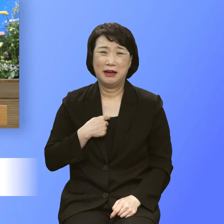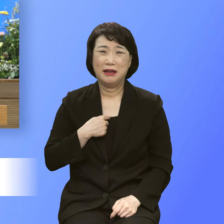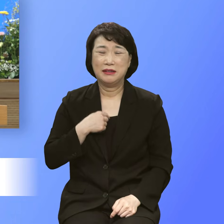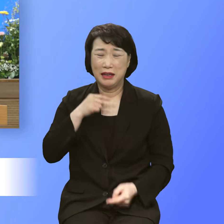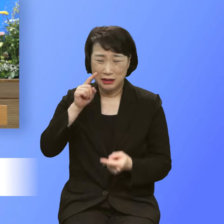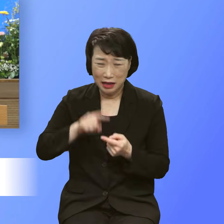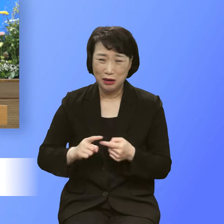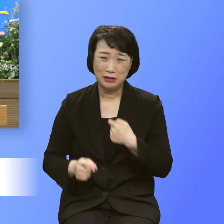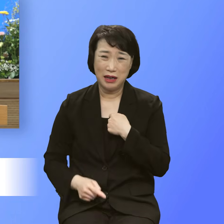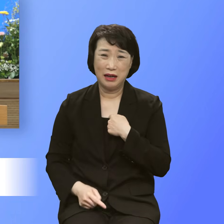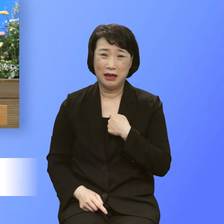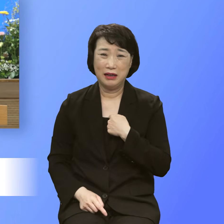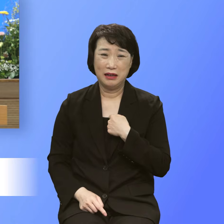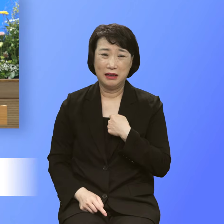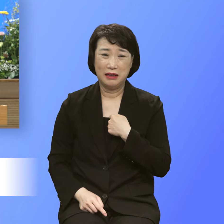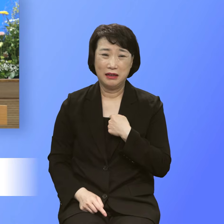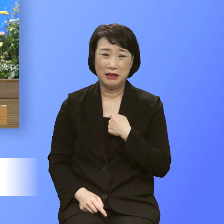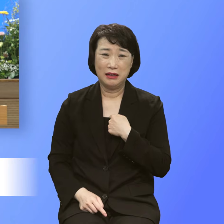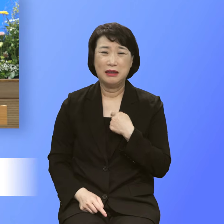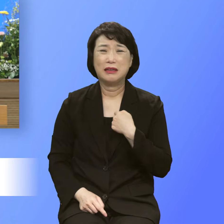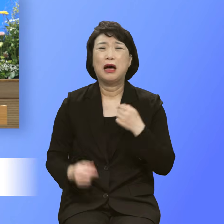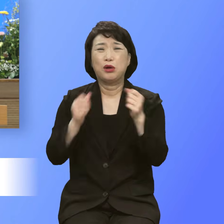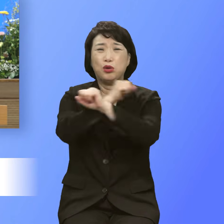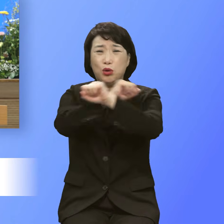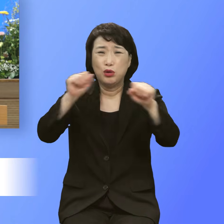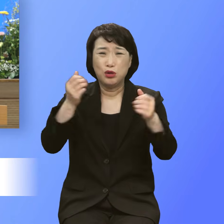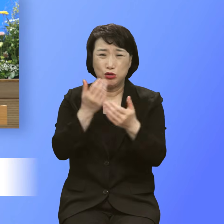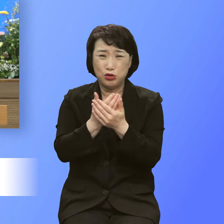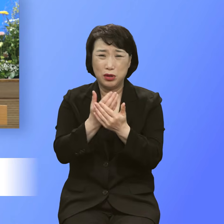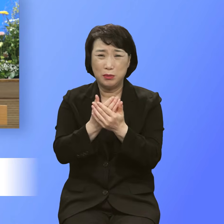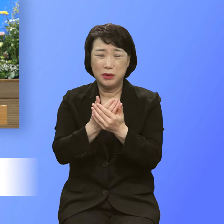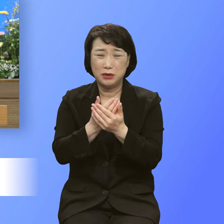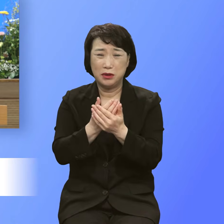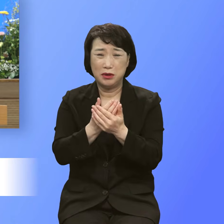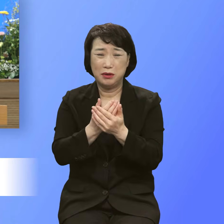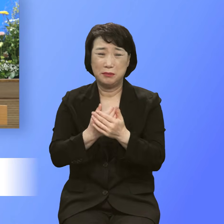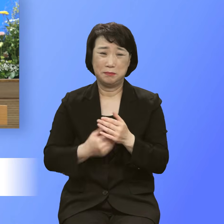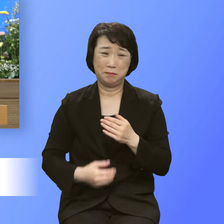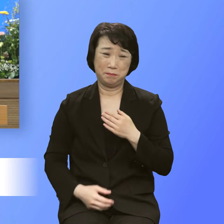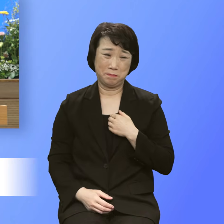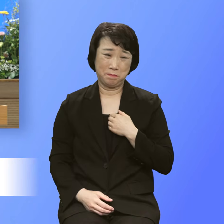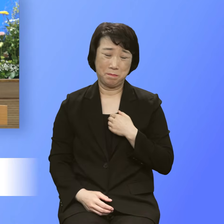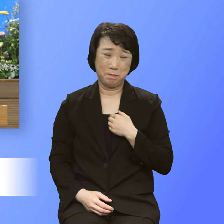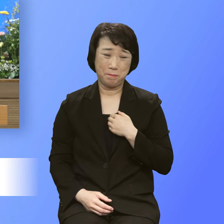내가 그런 사람이에요. 나를 용서하소서. 응?